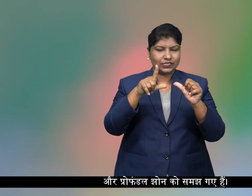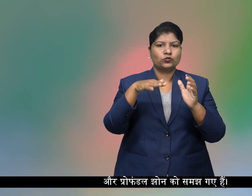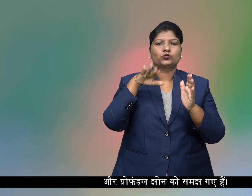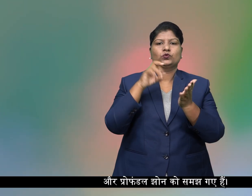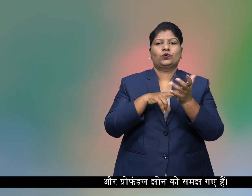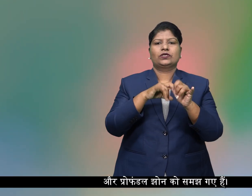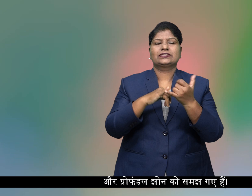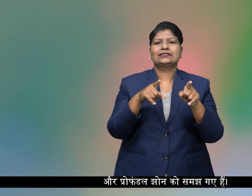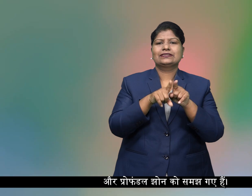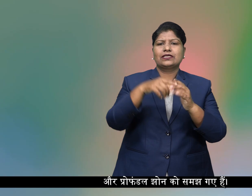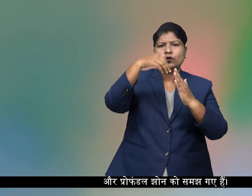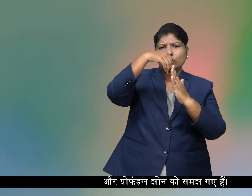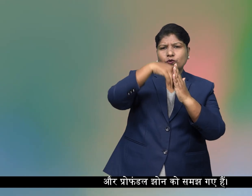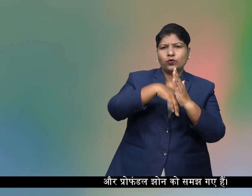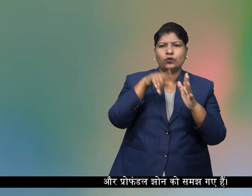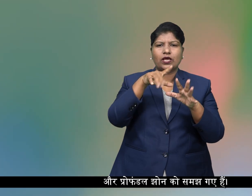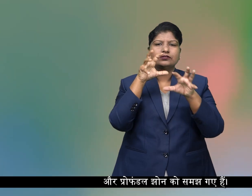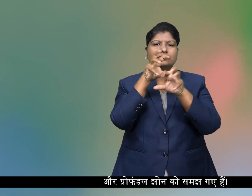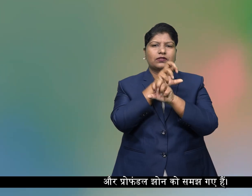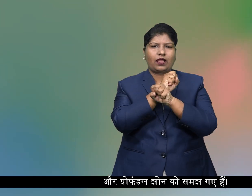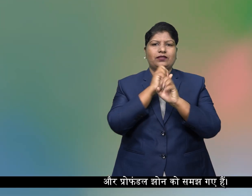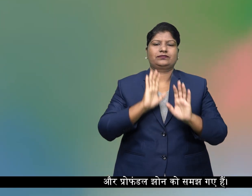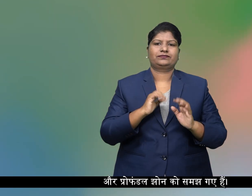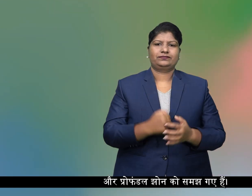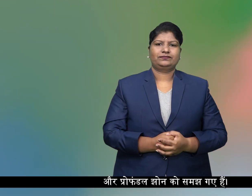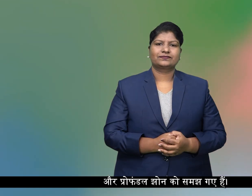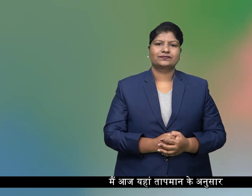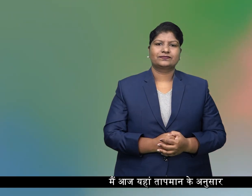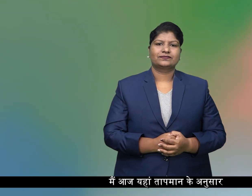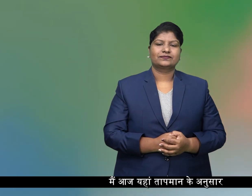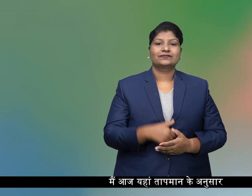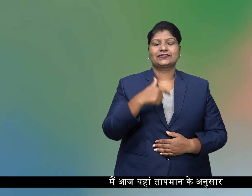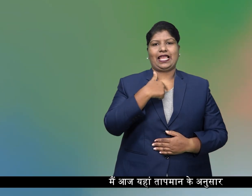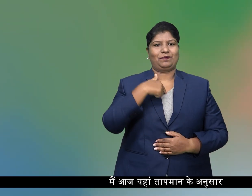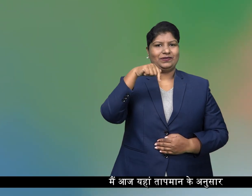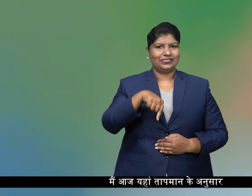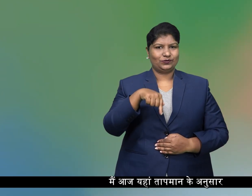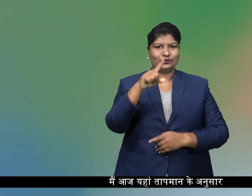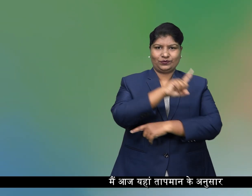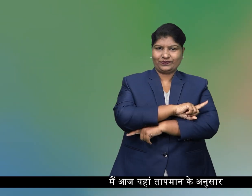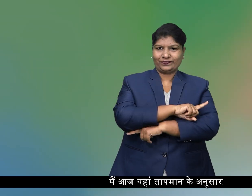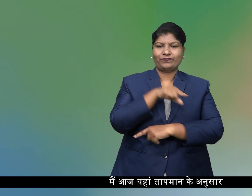प्रोफंडल ज़ोन को समझ गए हैं। मैं आज यहाँ तापमान के अनुसार